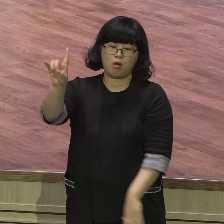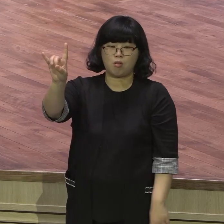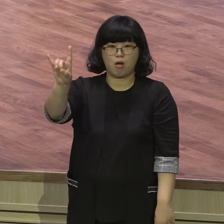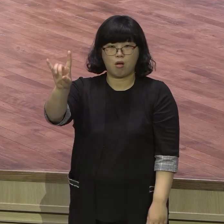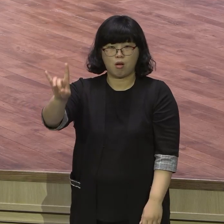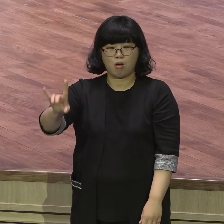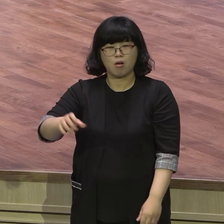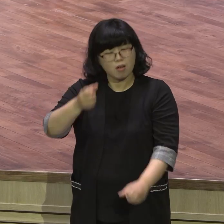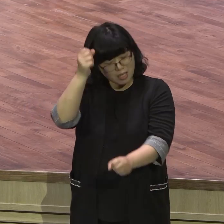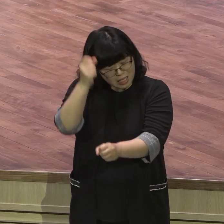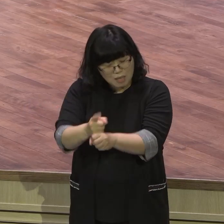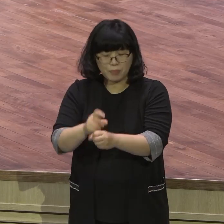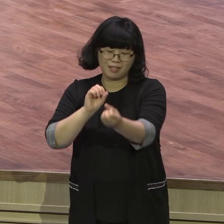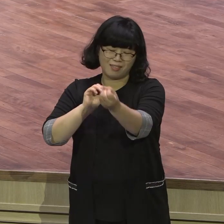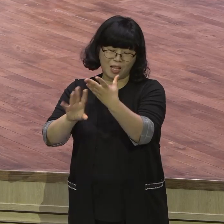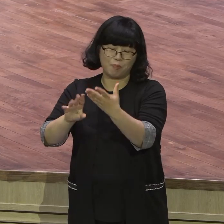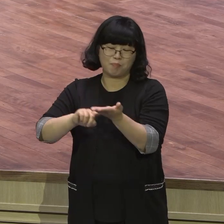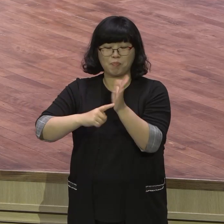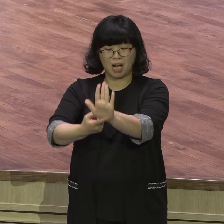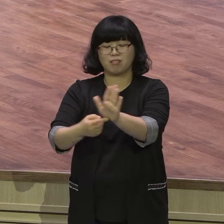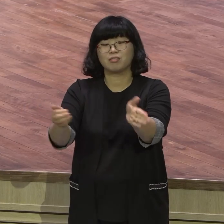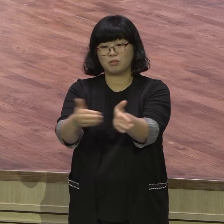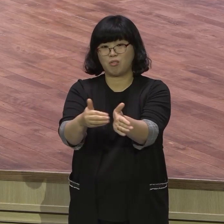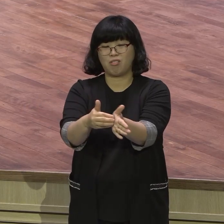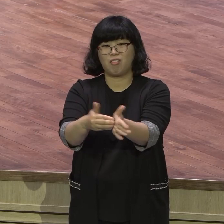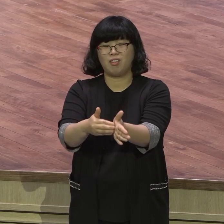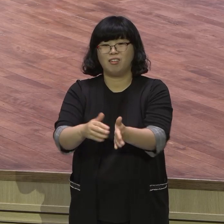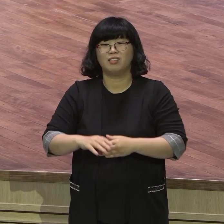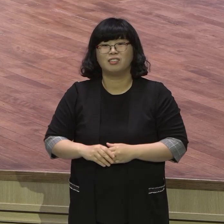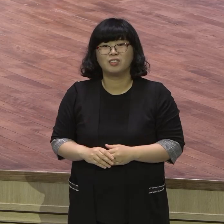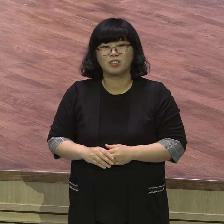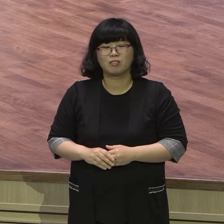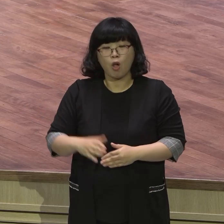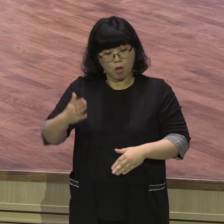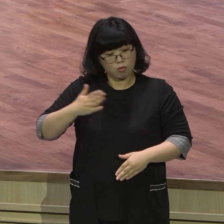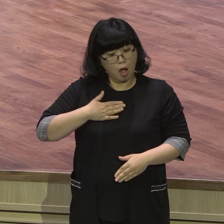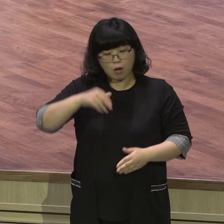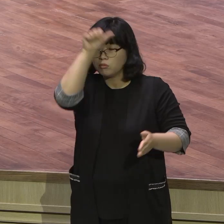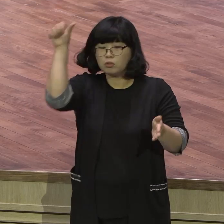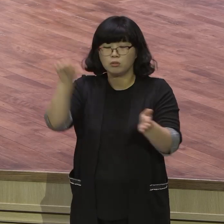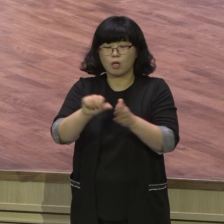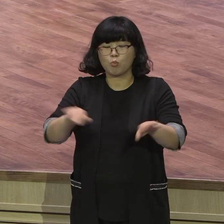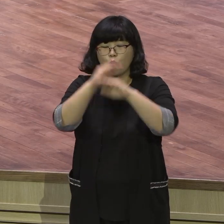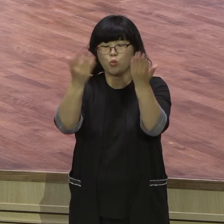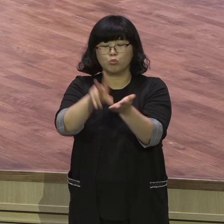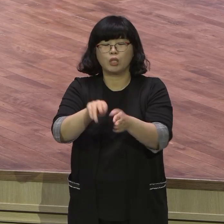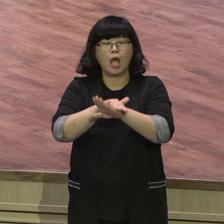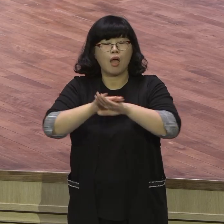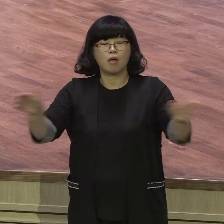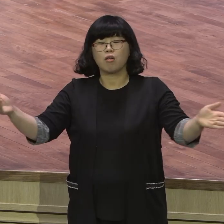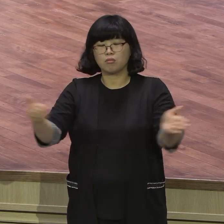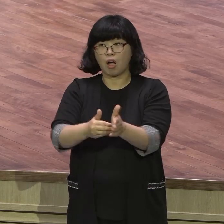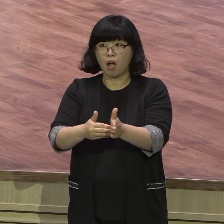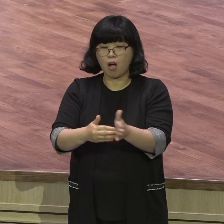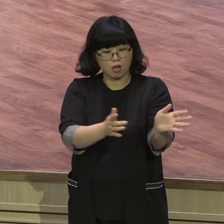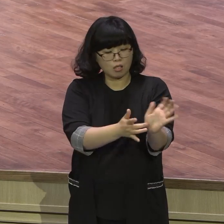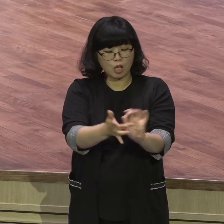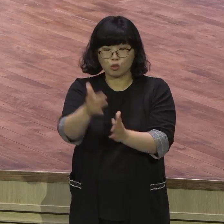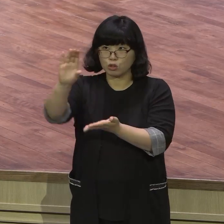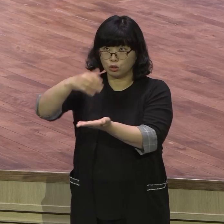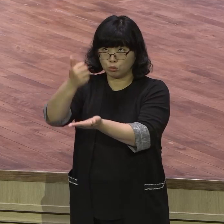이대로 살면 돼요 그냥 예수가 그리스도로 내 인생 모든 해결자 답 났다니까요 답 없는